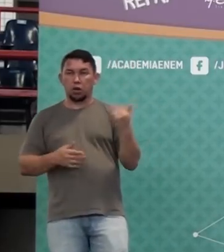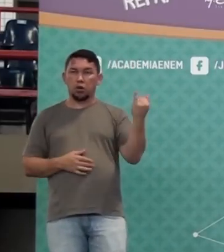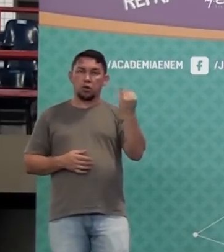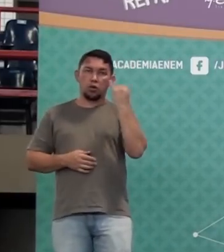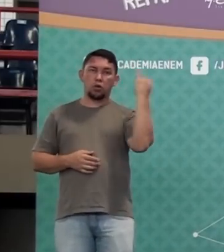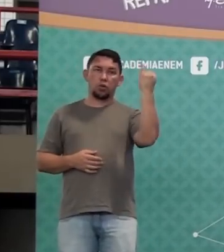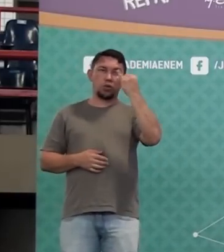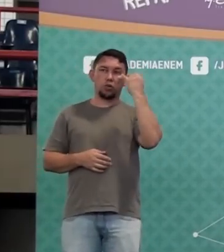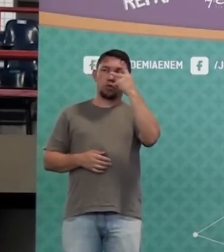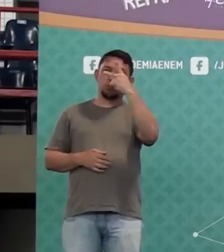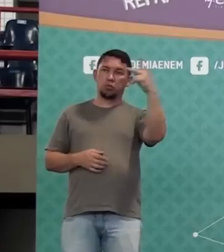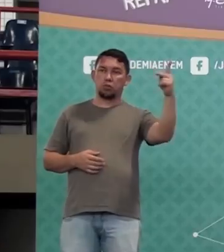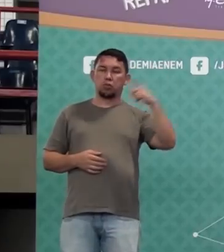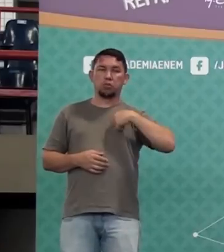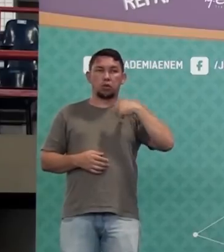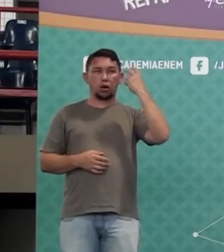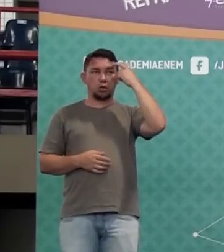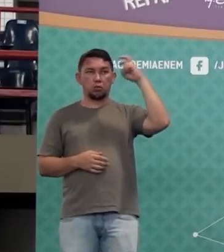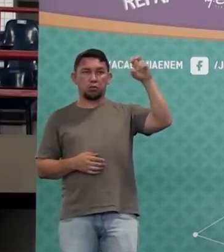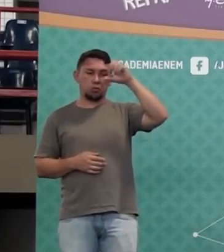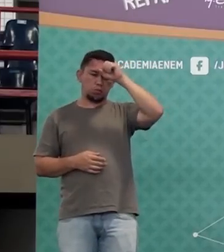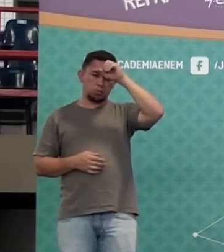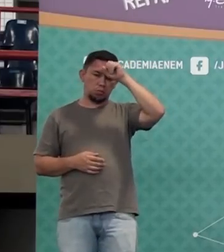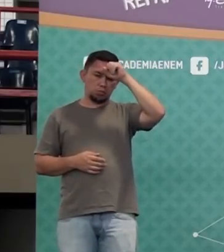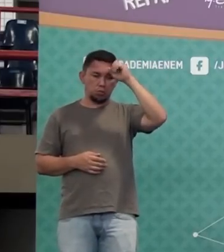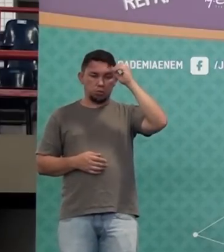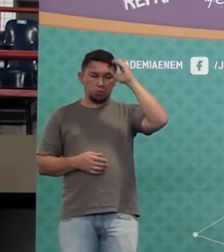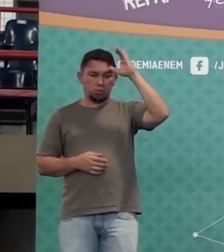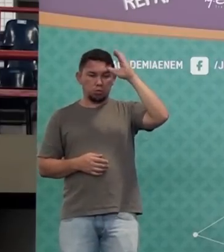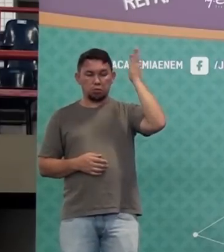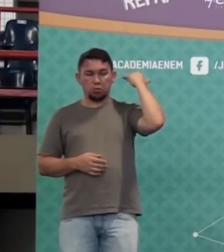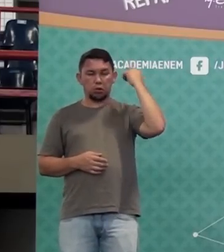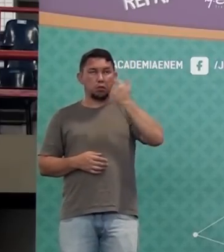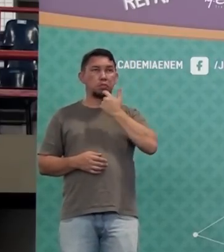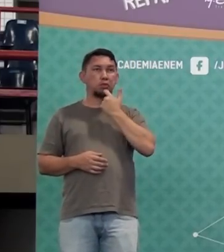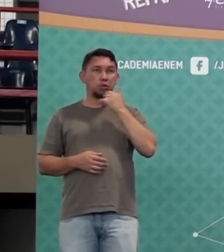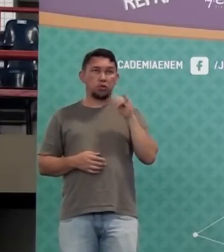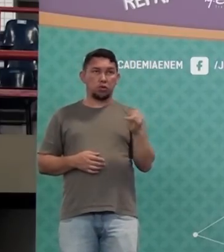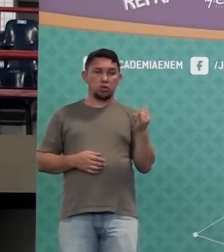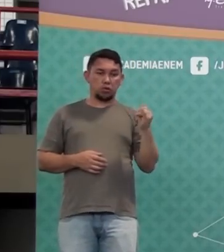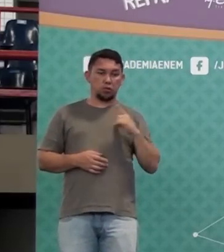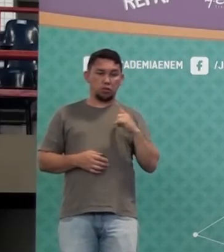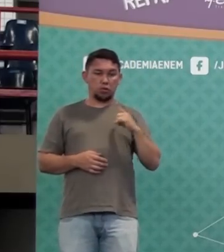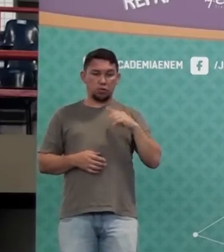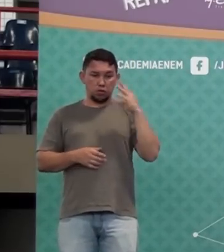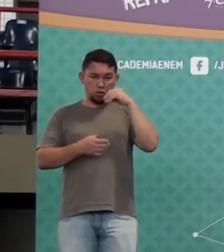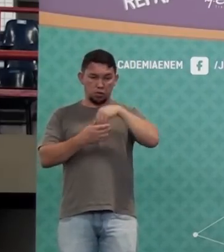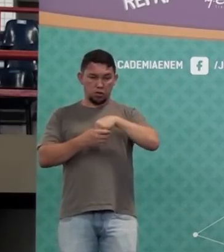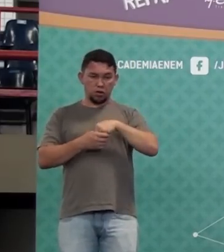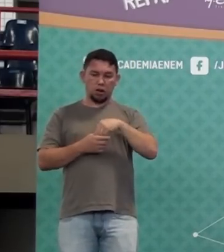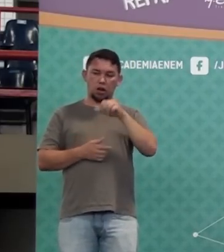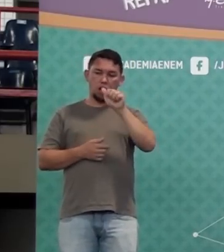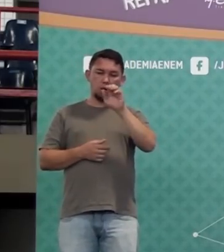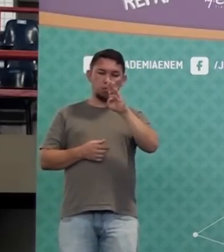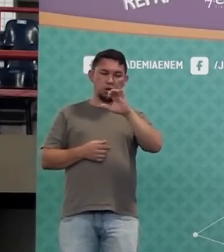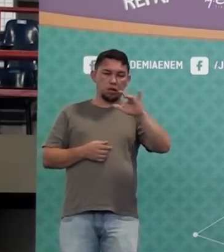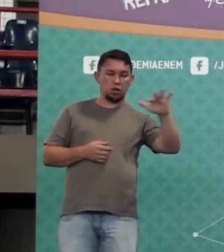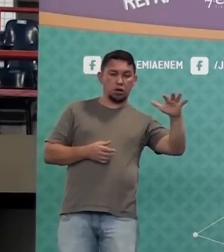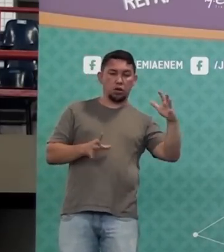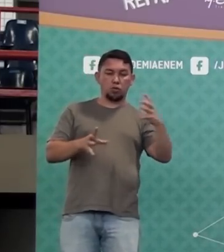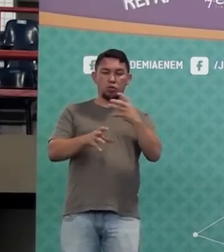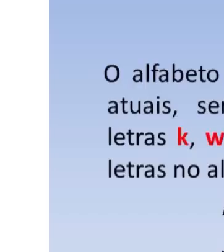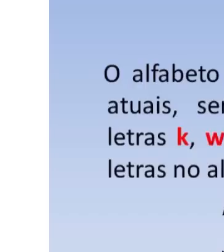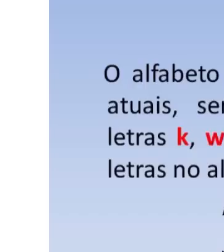seu acervo cultural, hoje, desde janeiro, o alfabeto da nossa língua tem